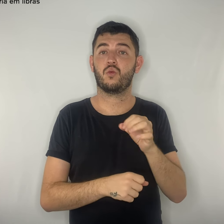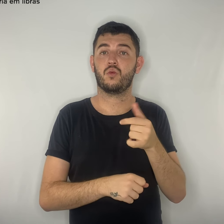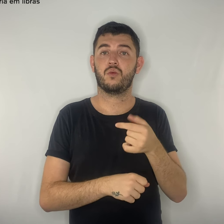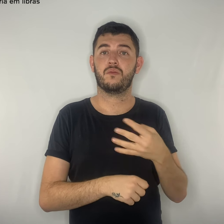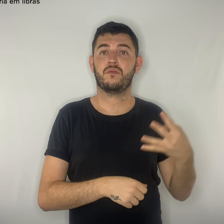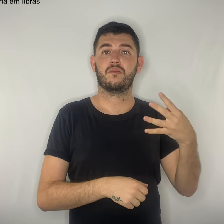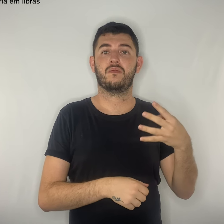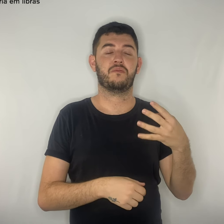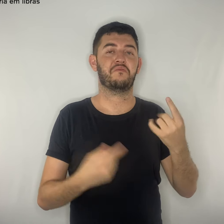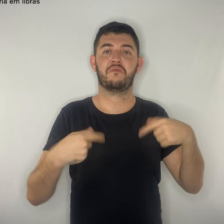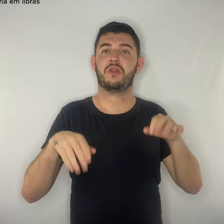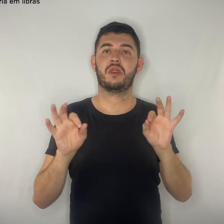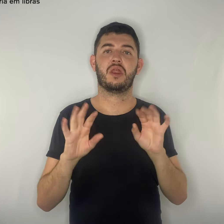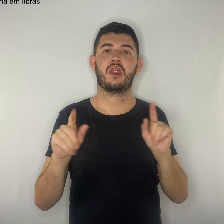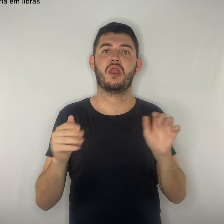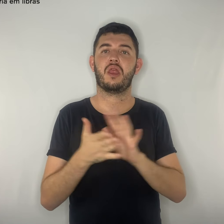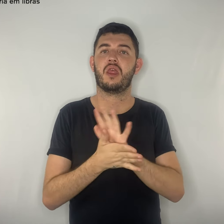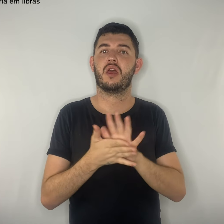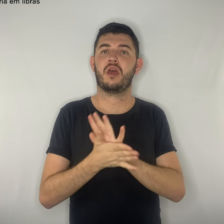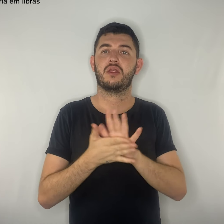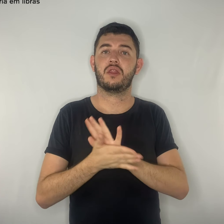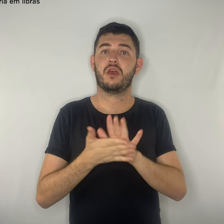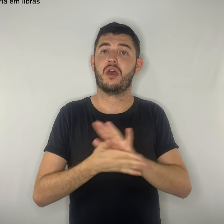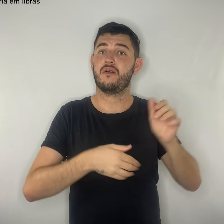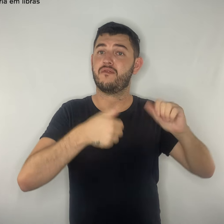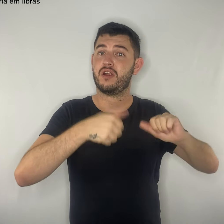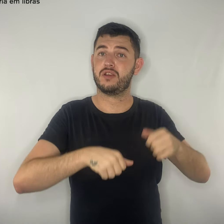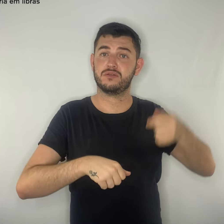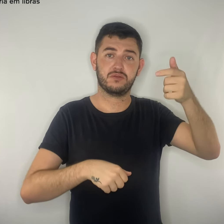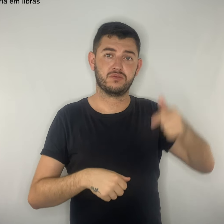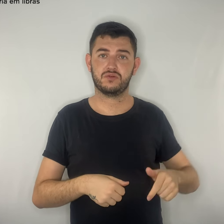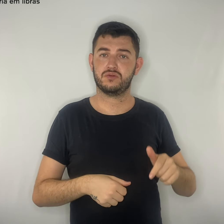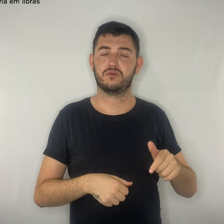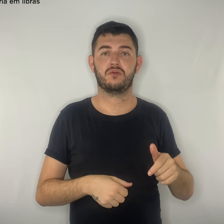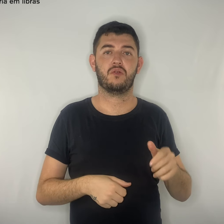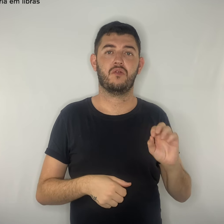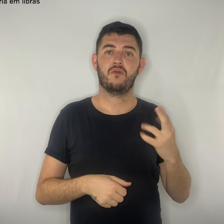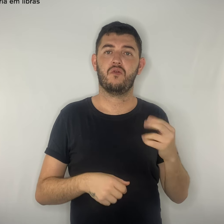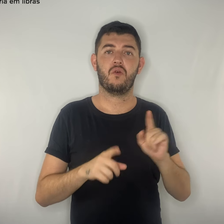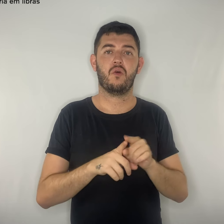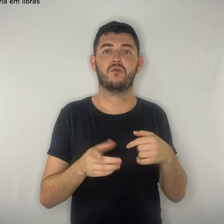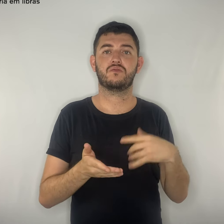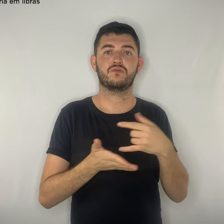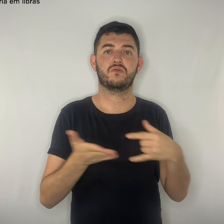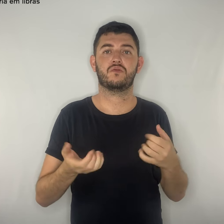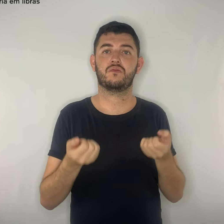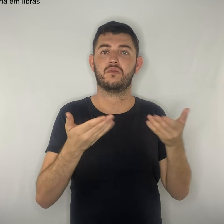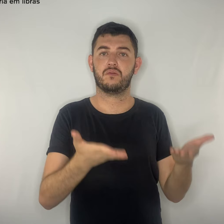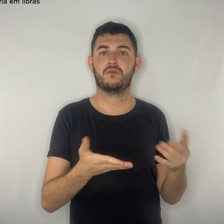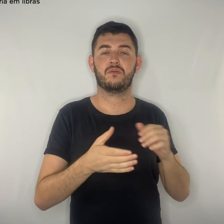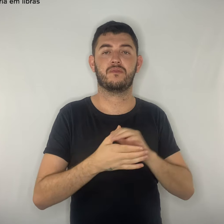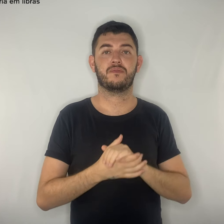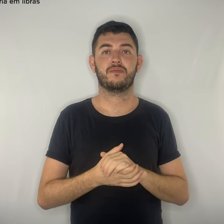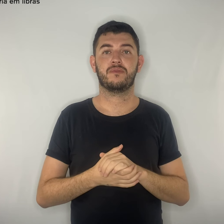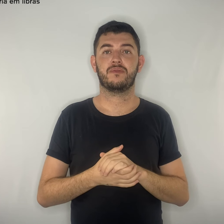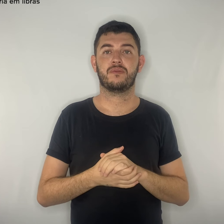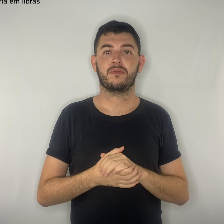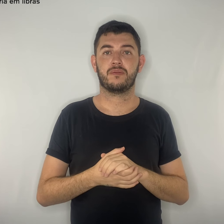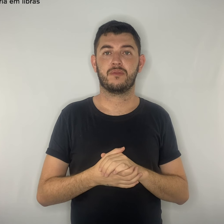sendo necessário passar por nova entrega de documentação e banca de aptidão o